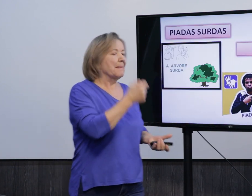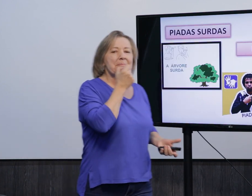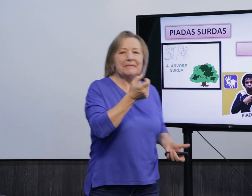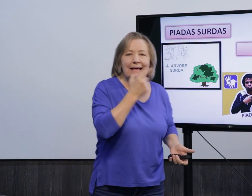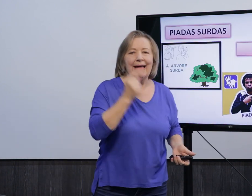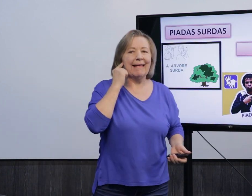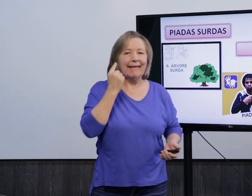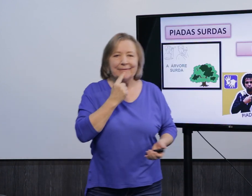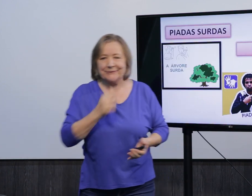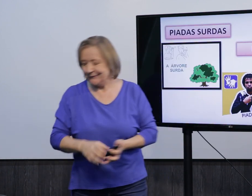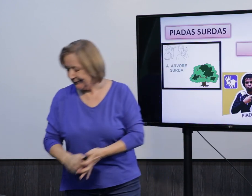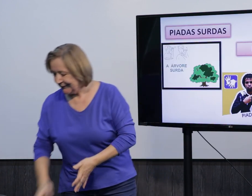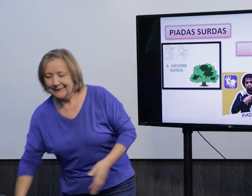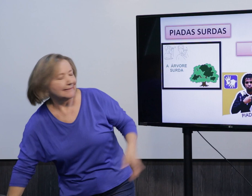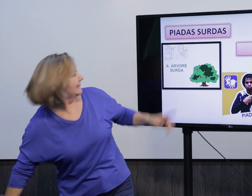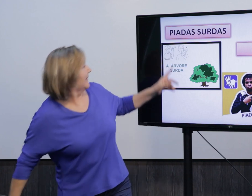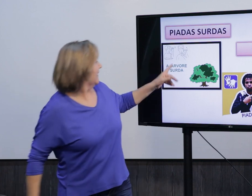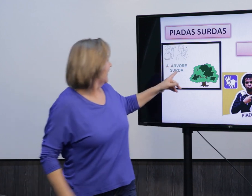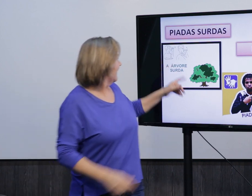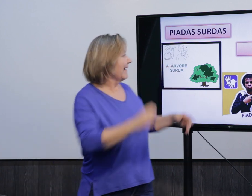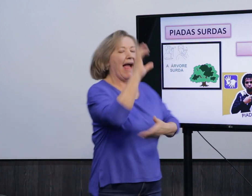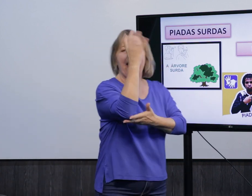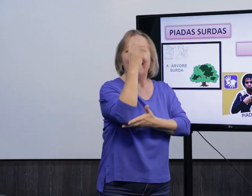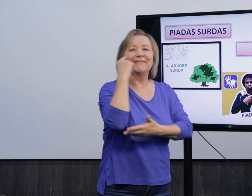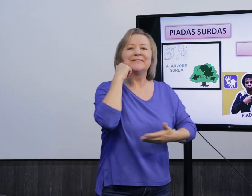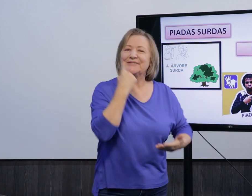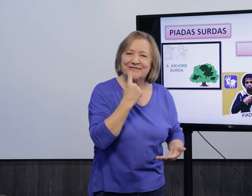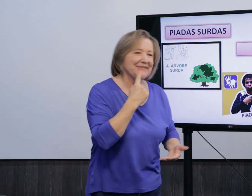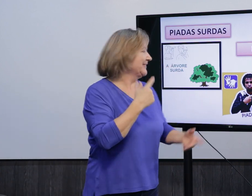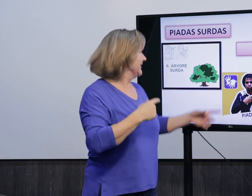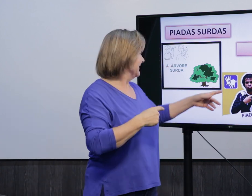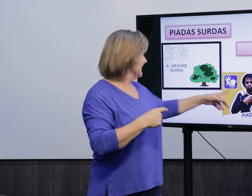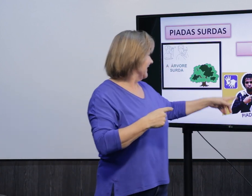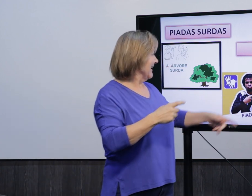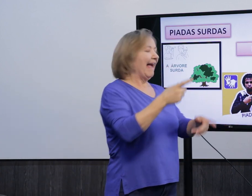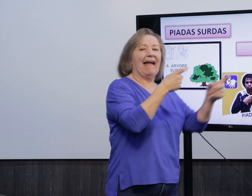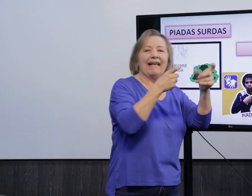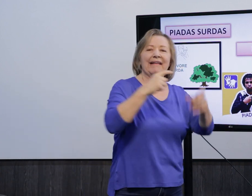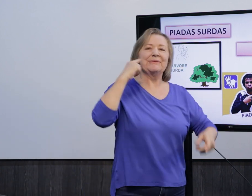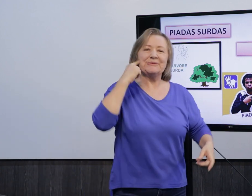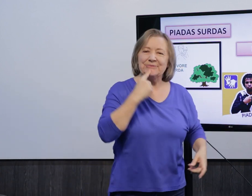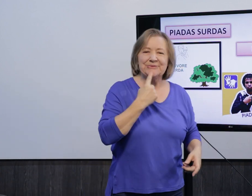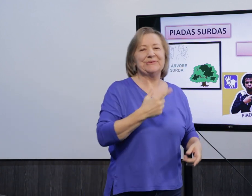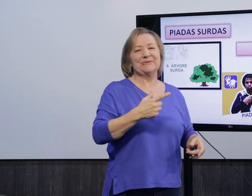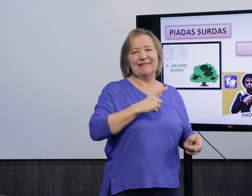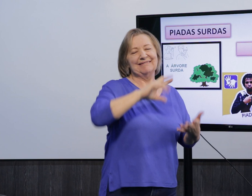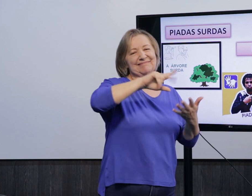as piadas né de surdos né a piada da árvore surda a piada do cão surdo né então